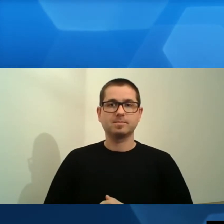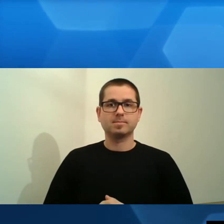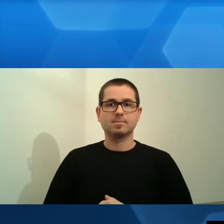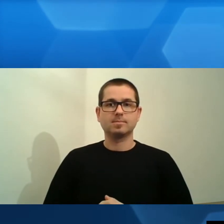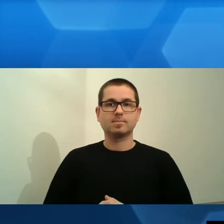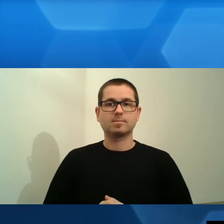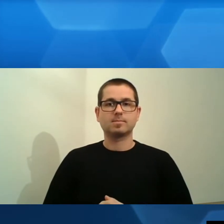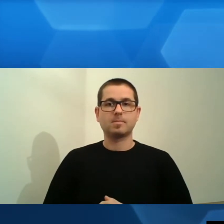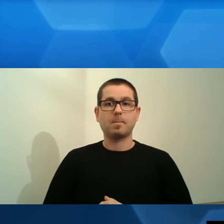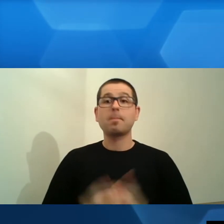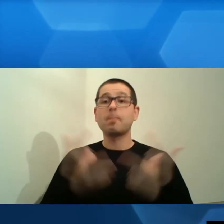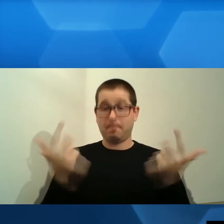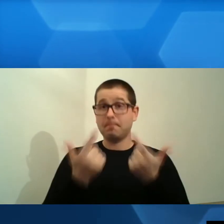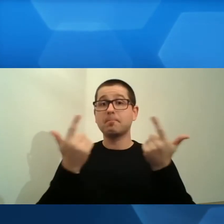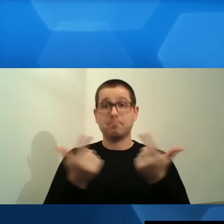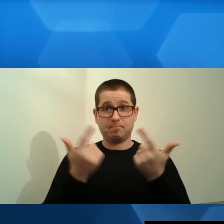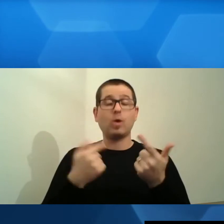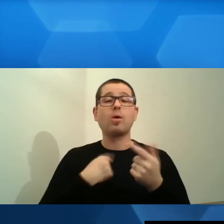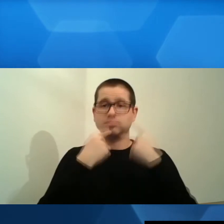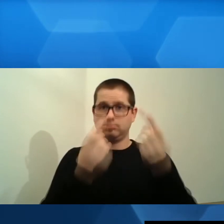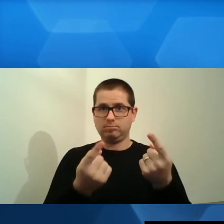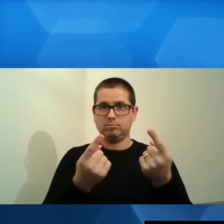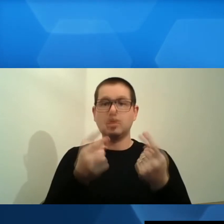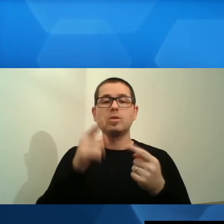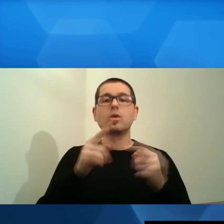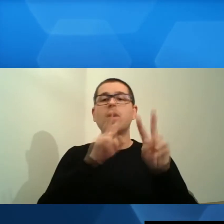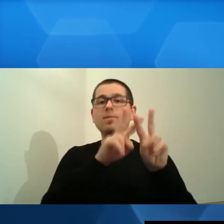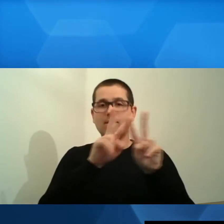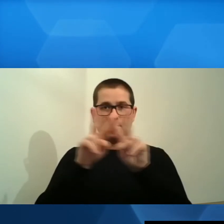Torej, lahko, ja, kar narekujem. To je